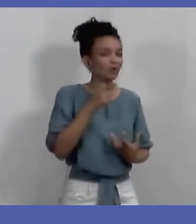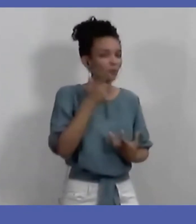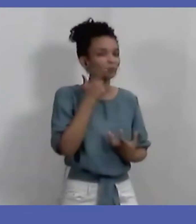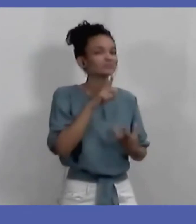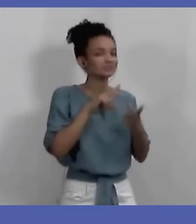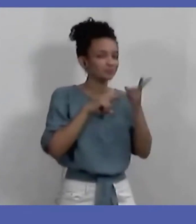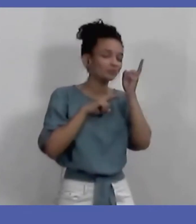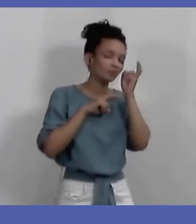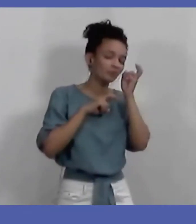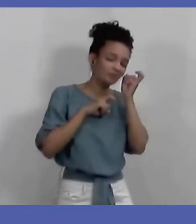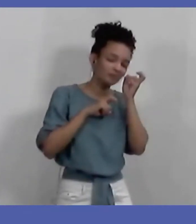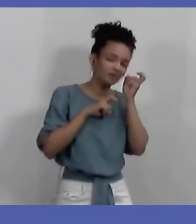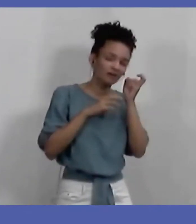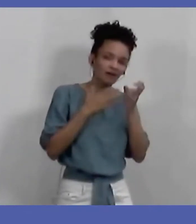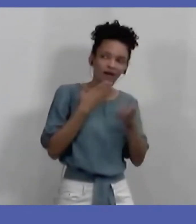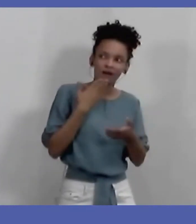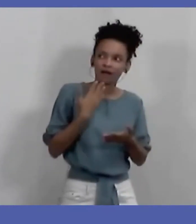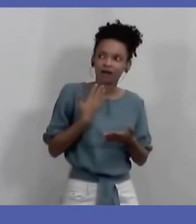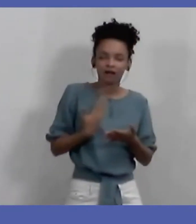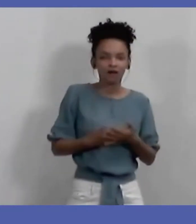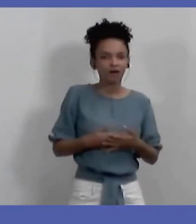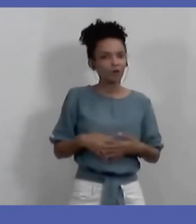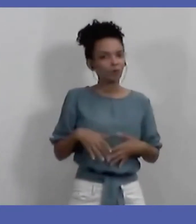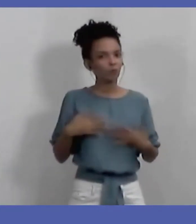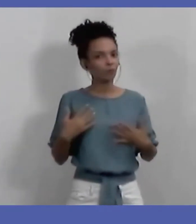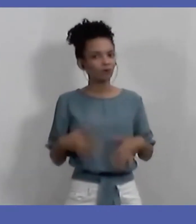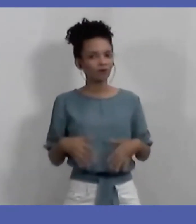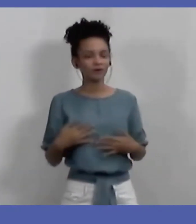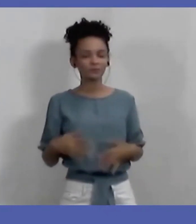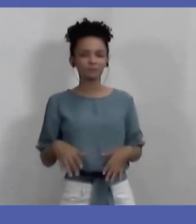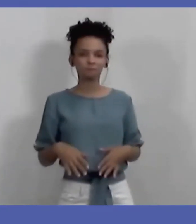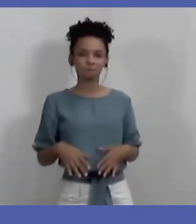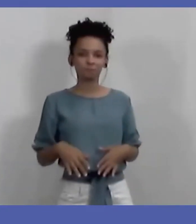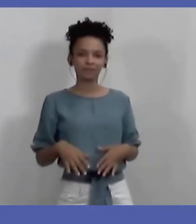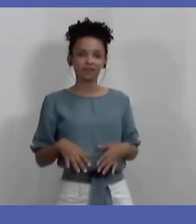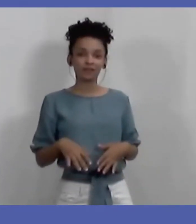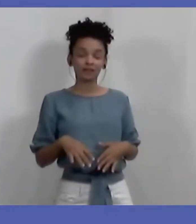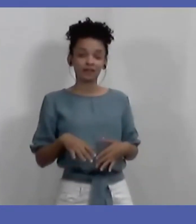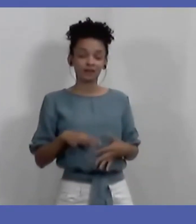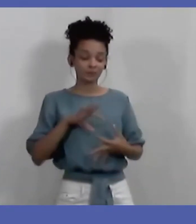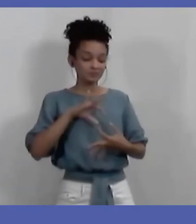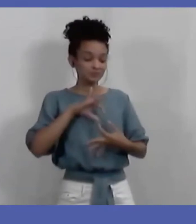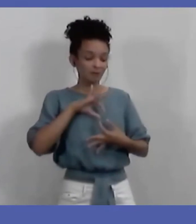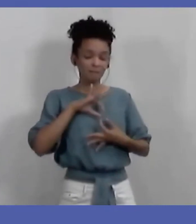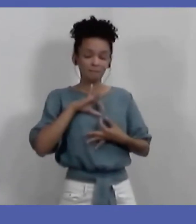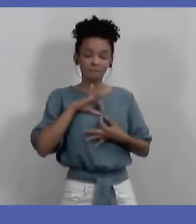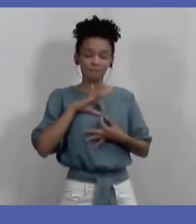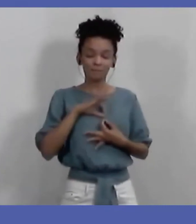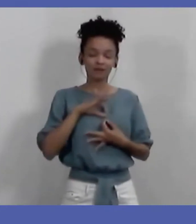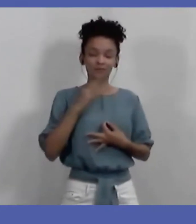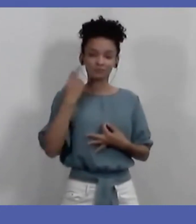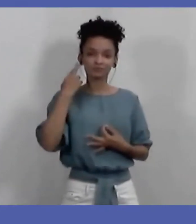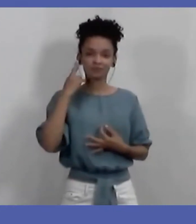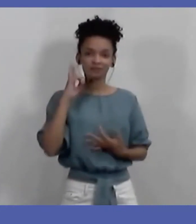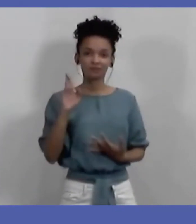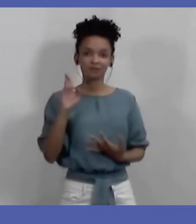Meu Deus do céu, que Espírito do Senhor. E a gente não, né?